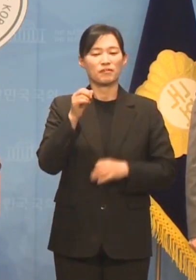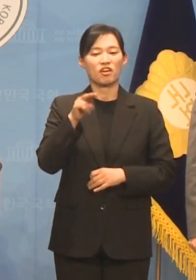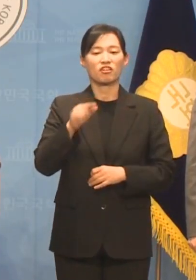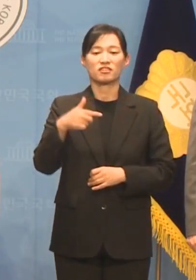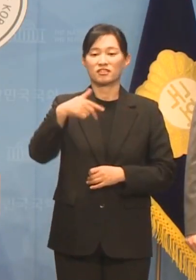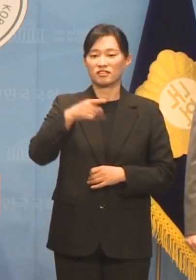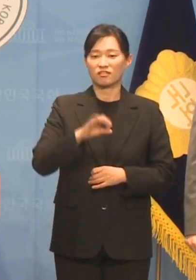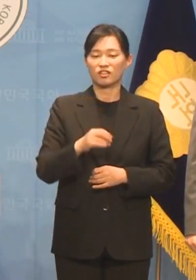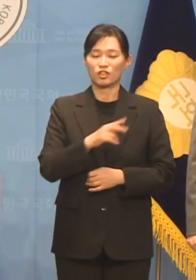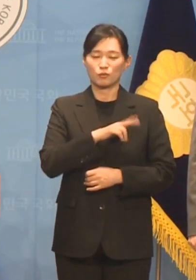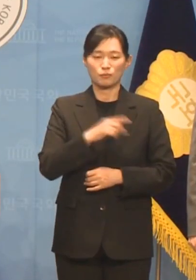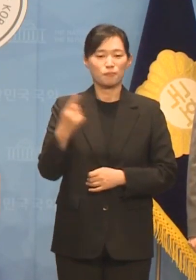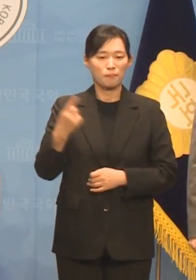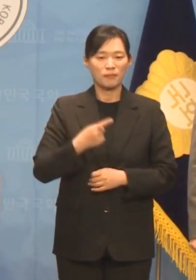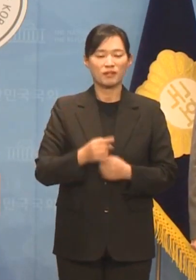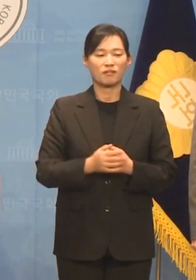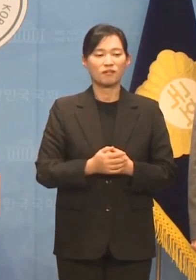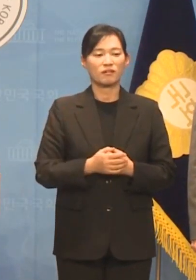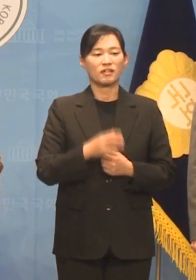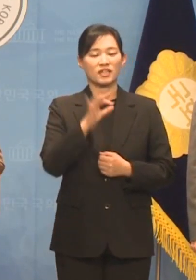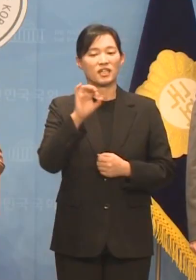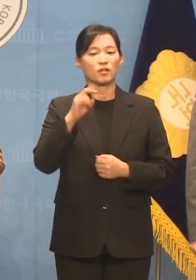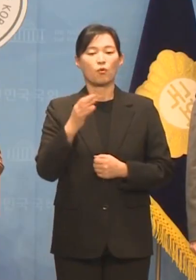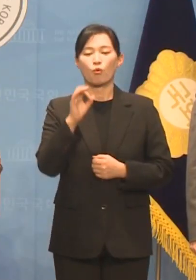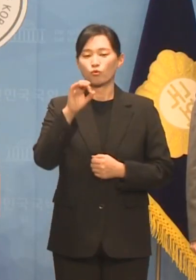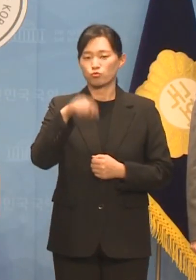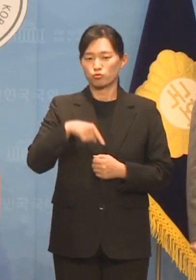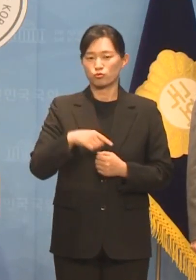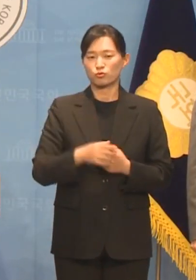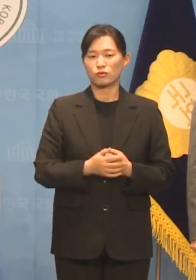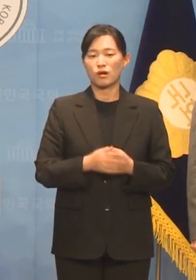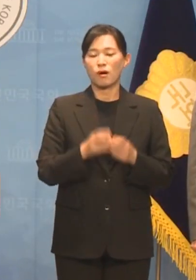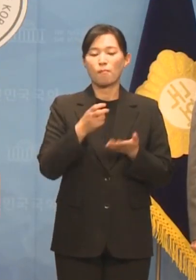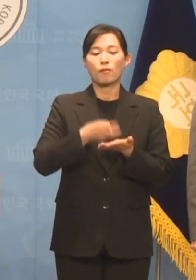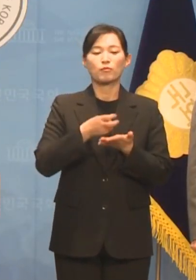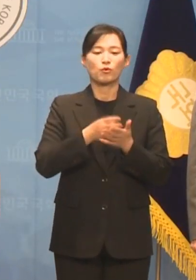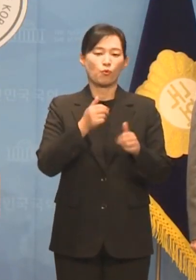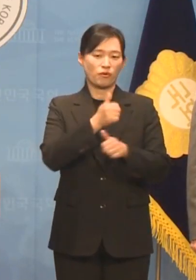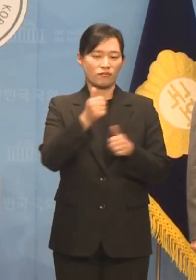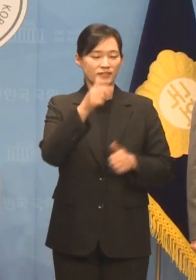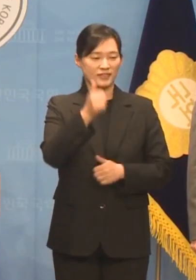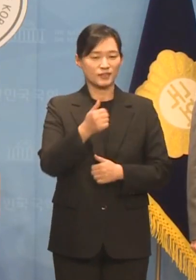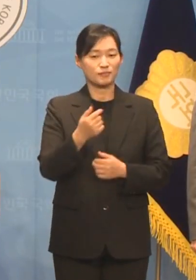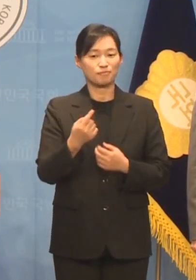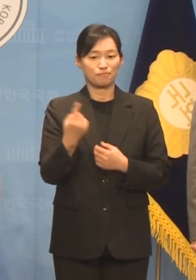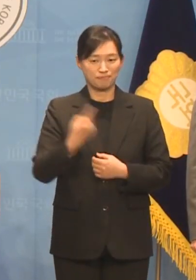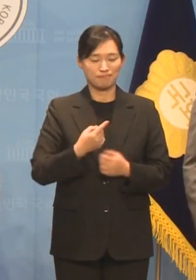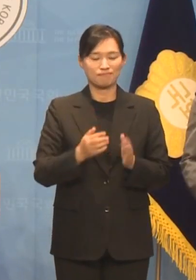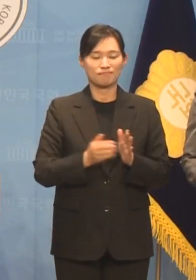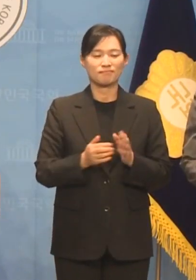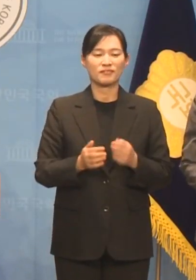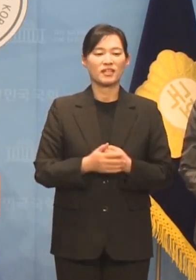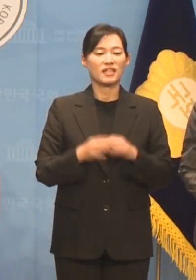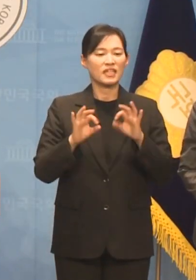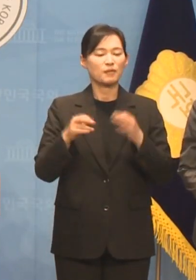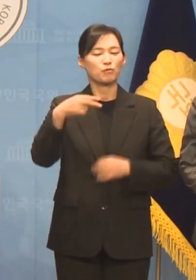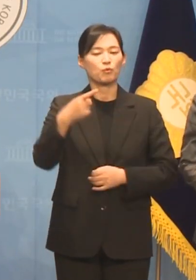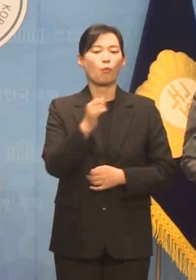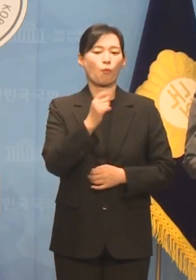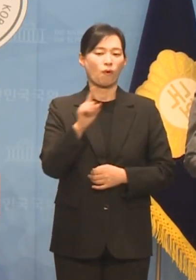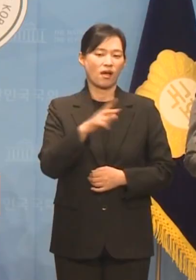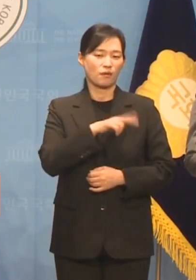위원님 함께 해주셨습니다. 이용우 법률위원장님 함께 해주셨습니다. 김동아 위원님